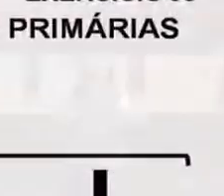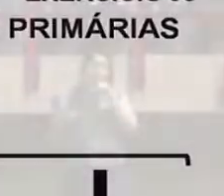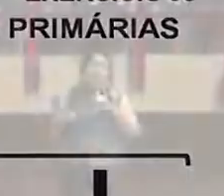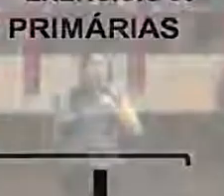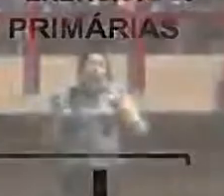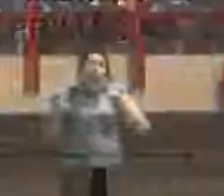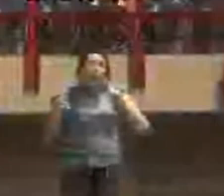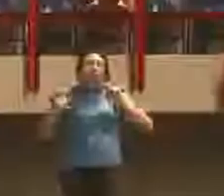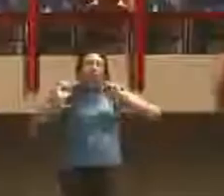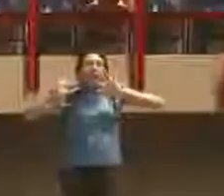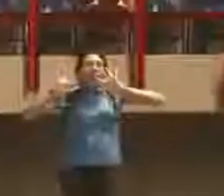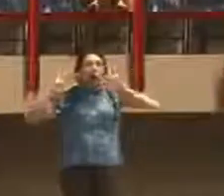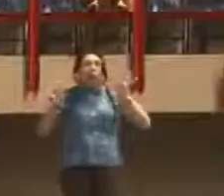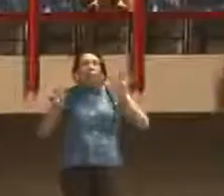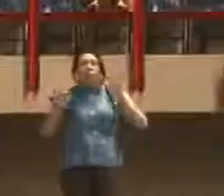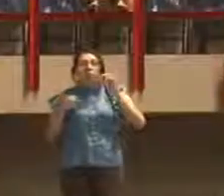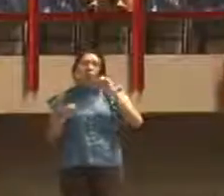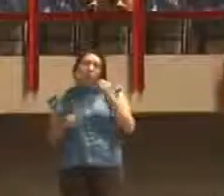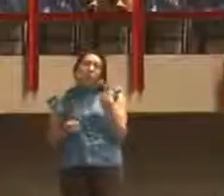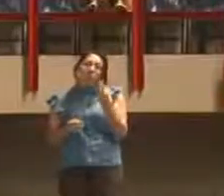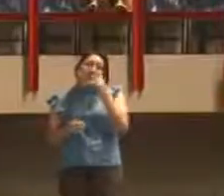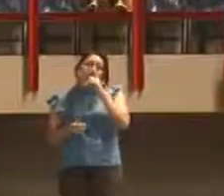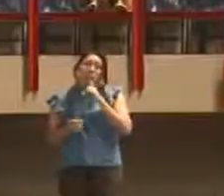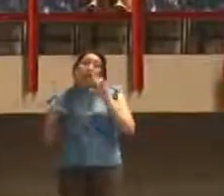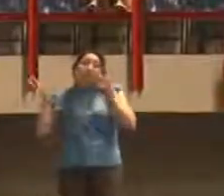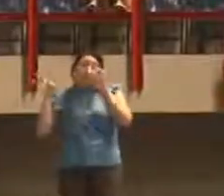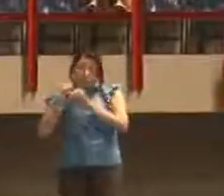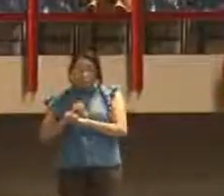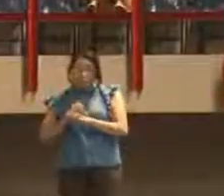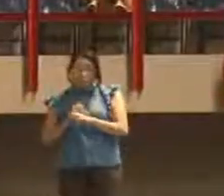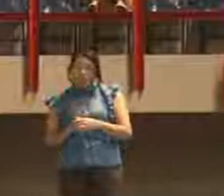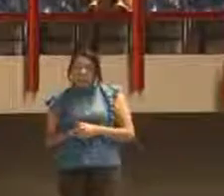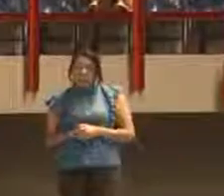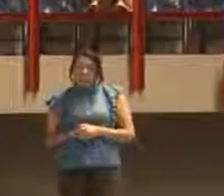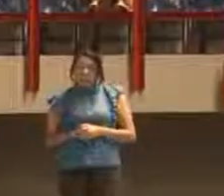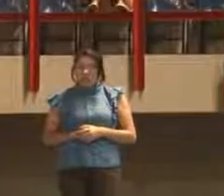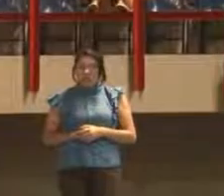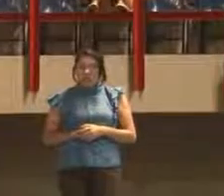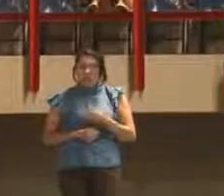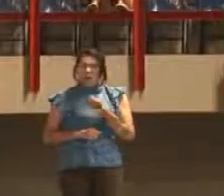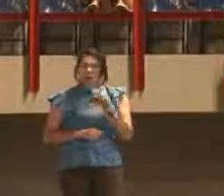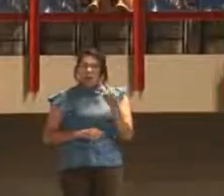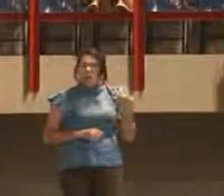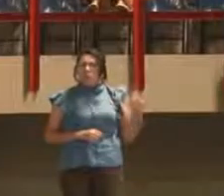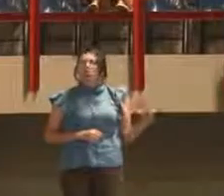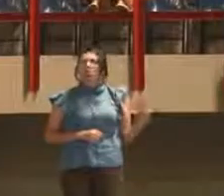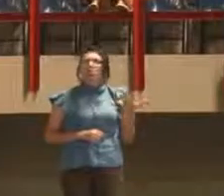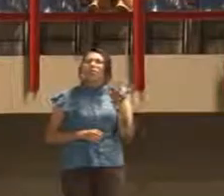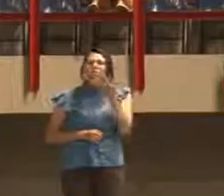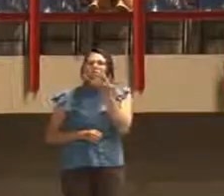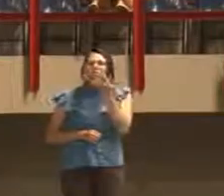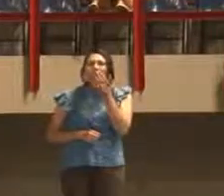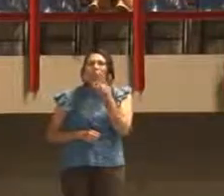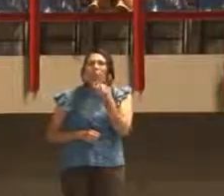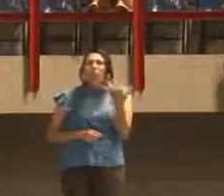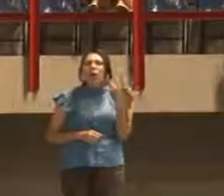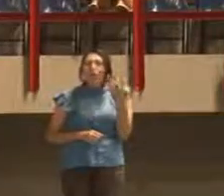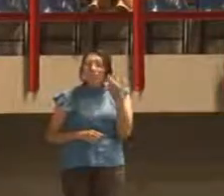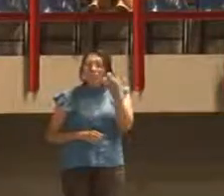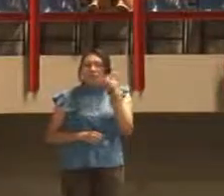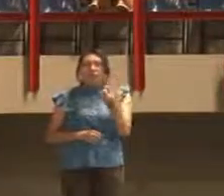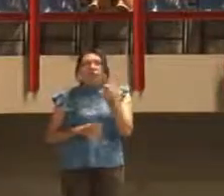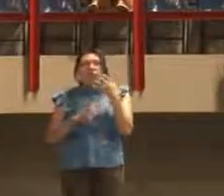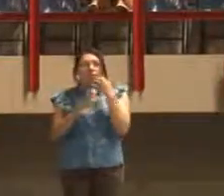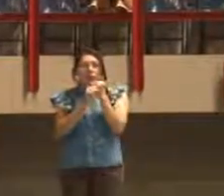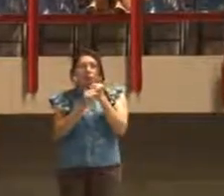ser o amarelo escuro. Só para a gente pensar aqui, a gente já contou quantas cores até agora? Quantas?